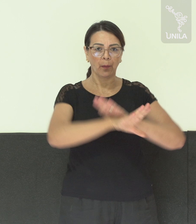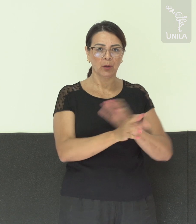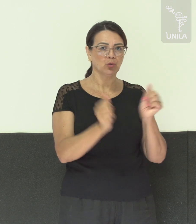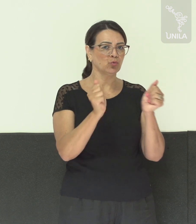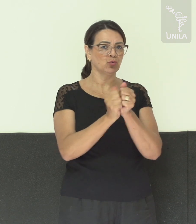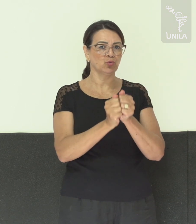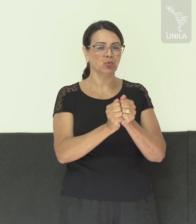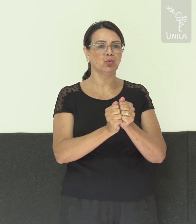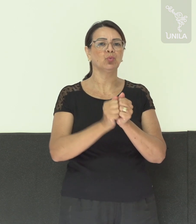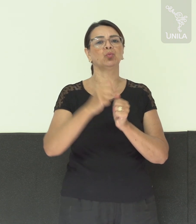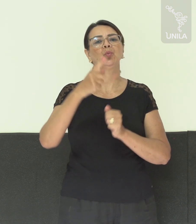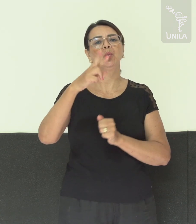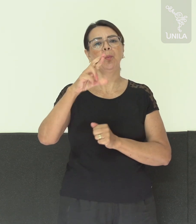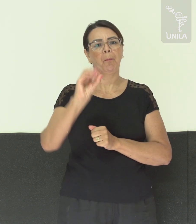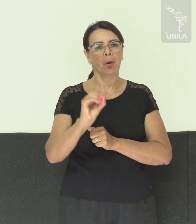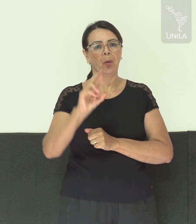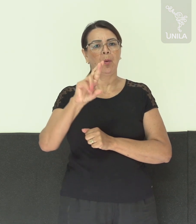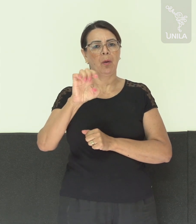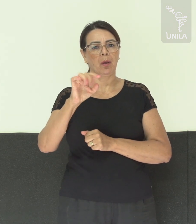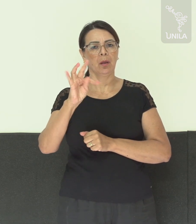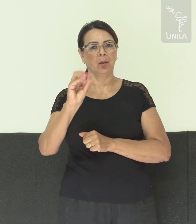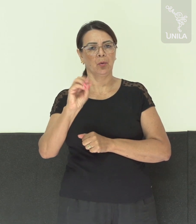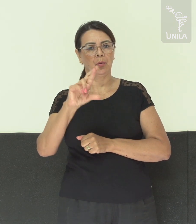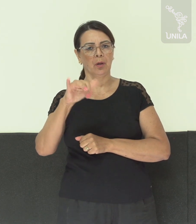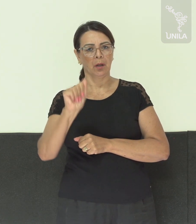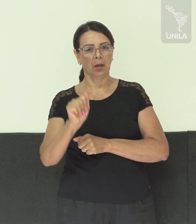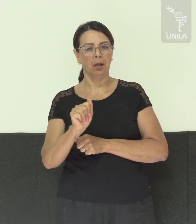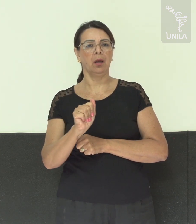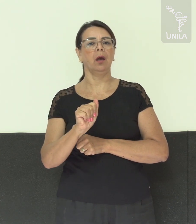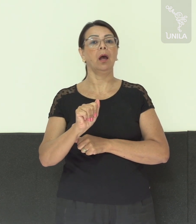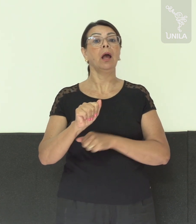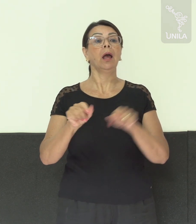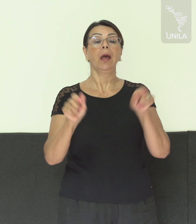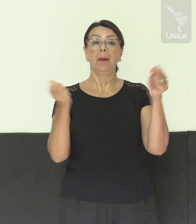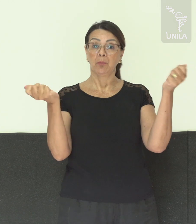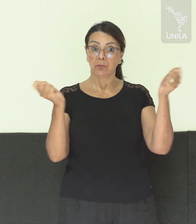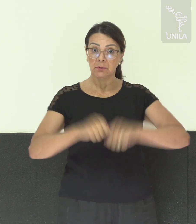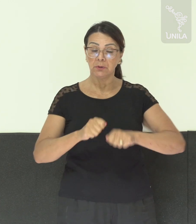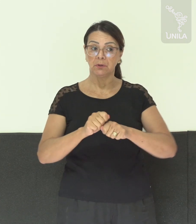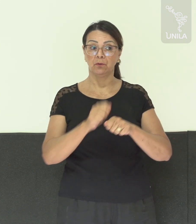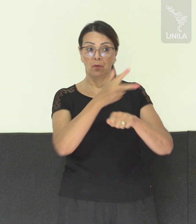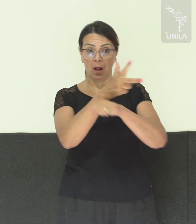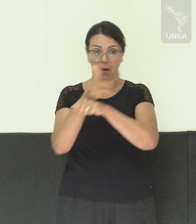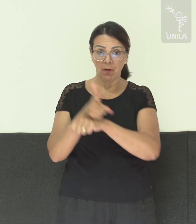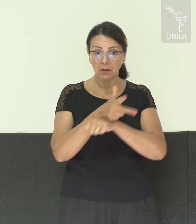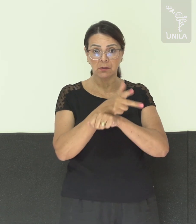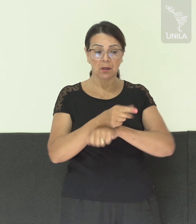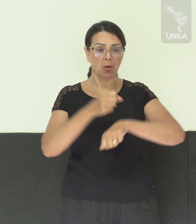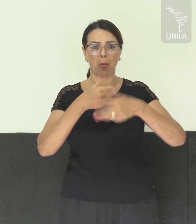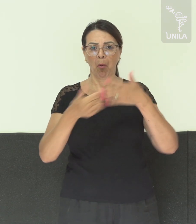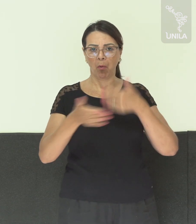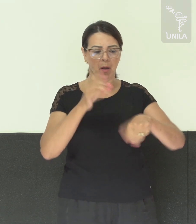à pró-reitoria de graduação, podendo as gravações serem utilizadas a qualquer momento para os